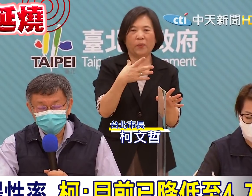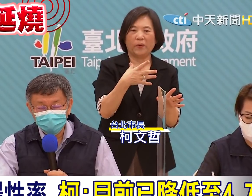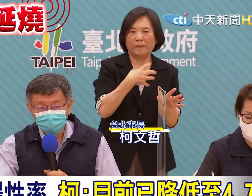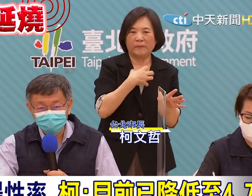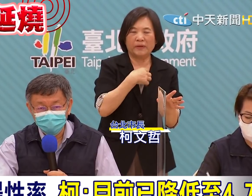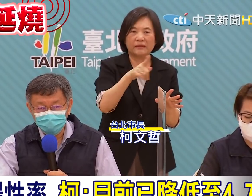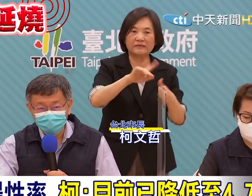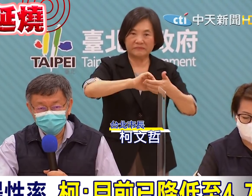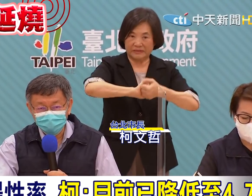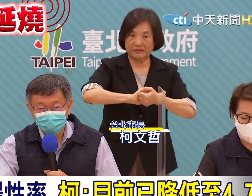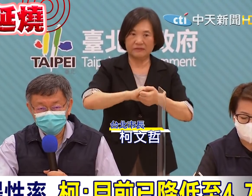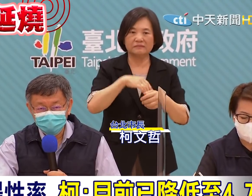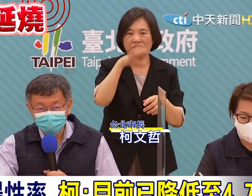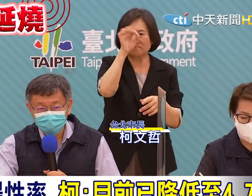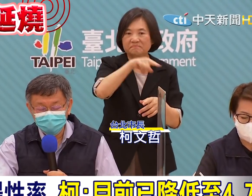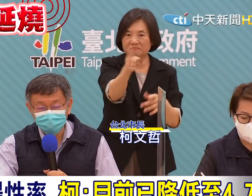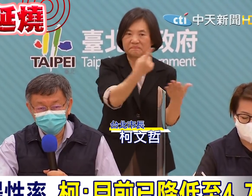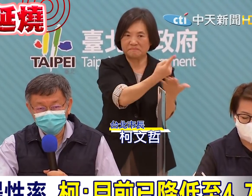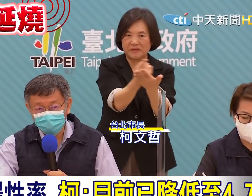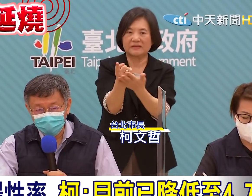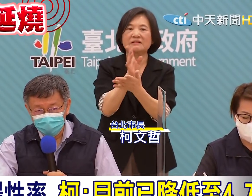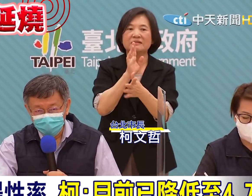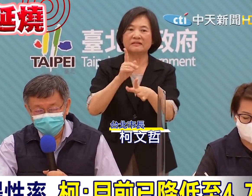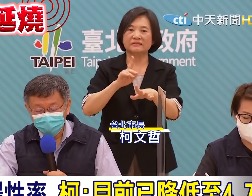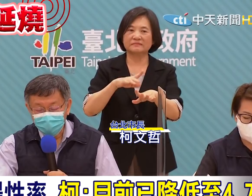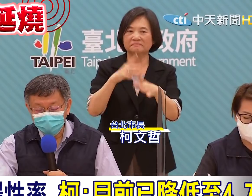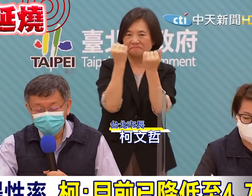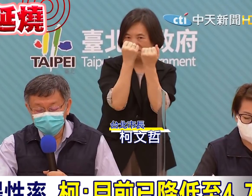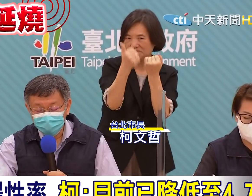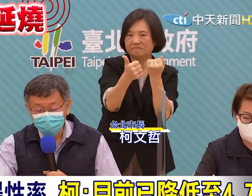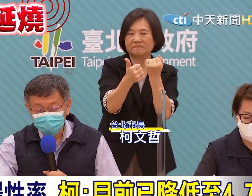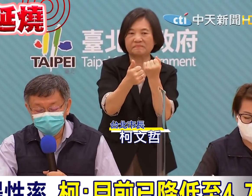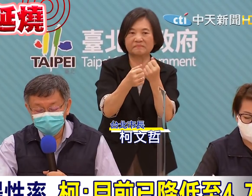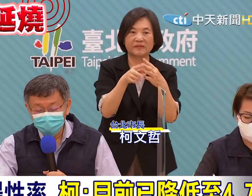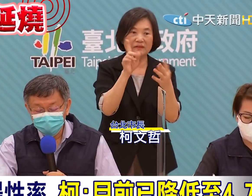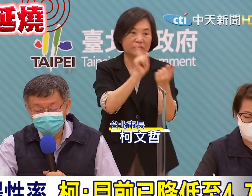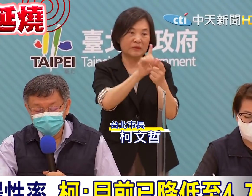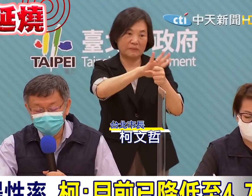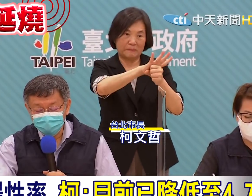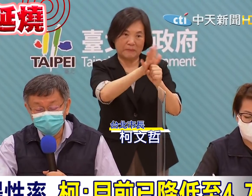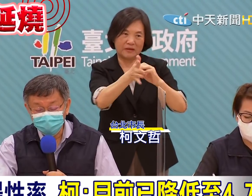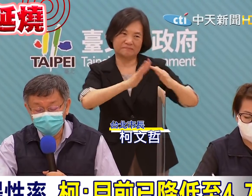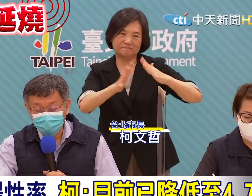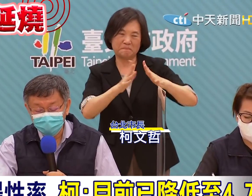们要诉诸国民的素质，来打赢